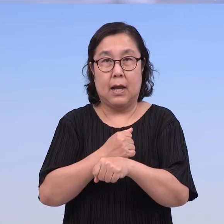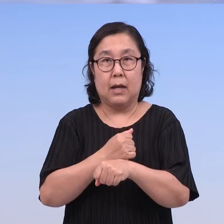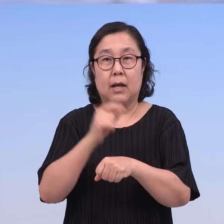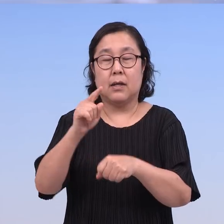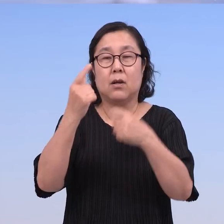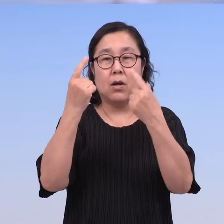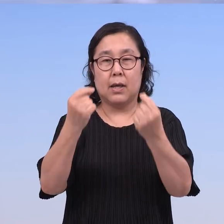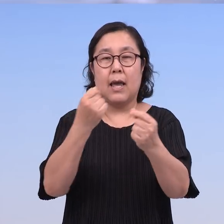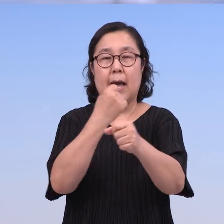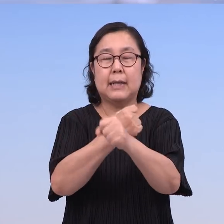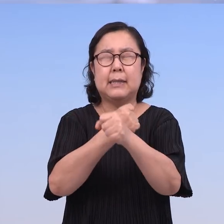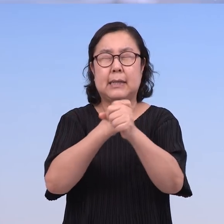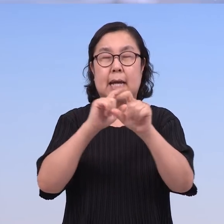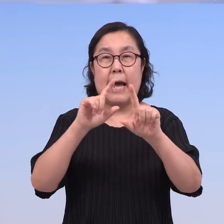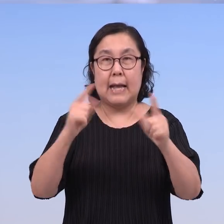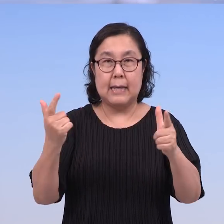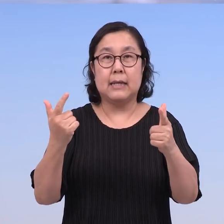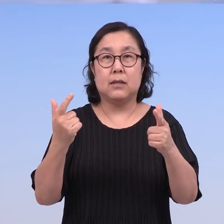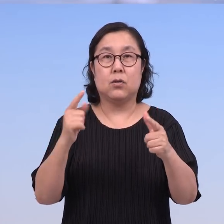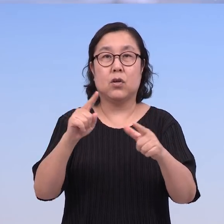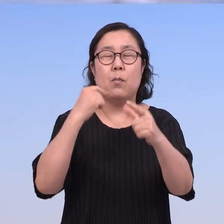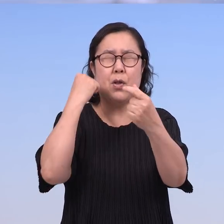그리 아니하실지라도.